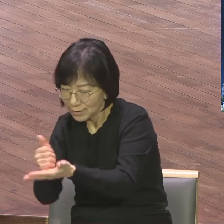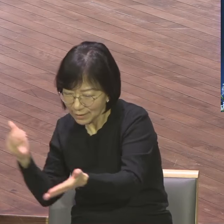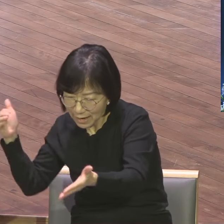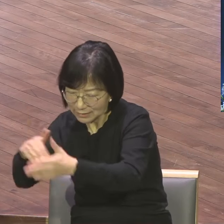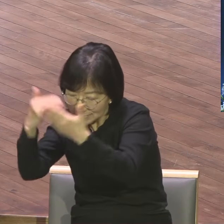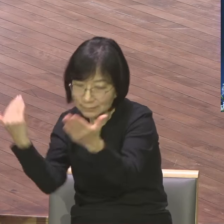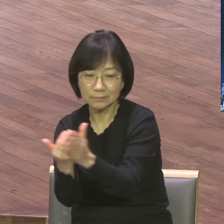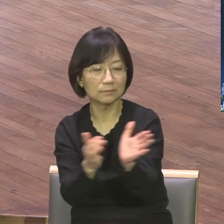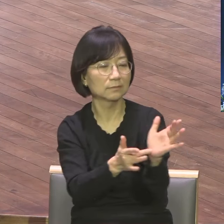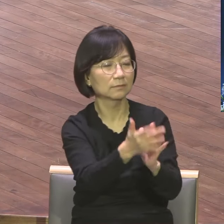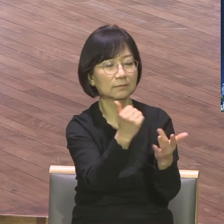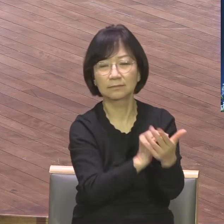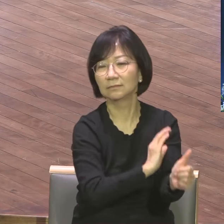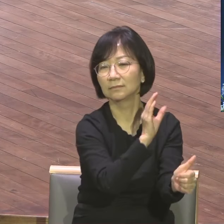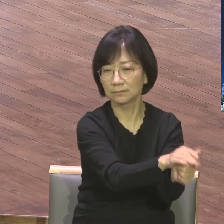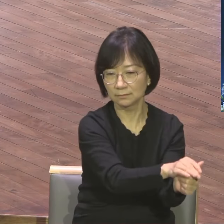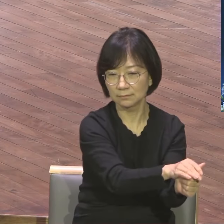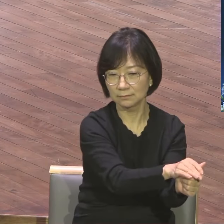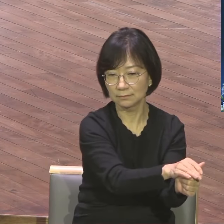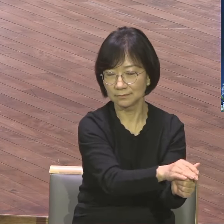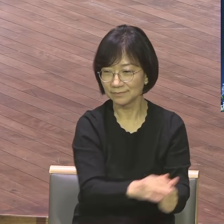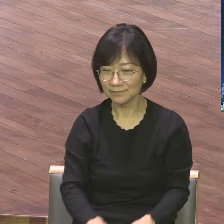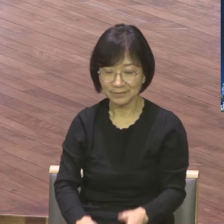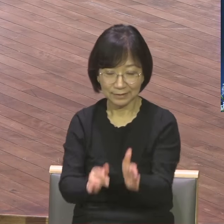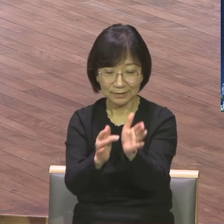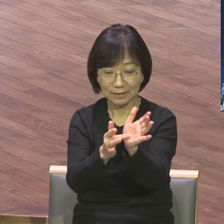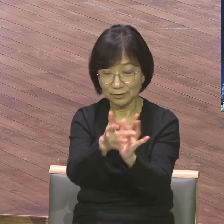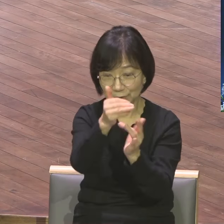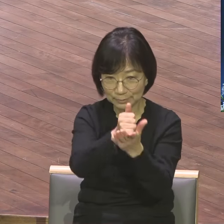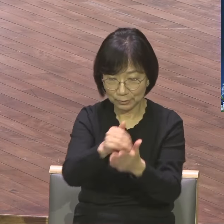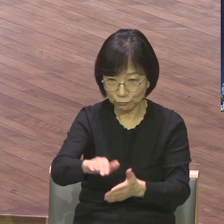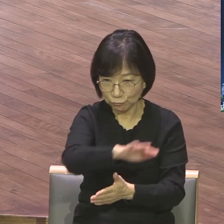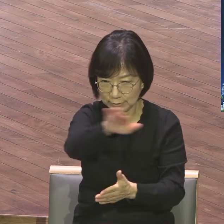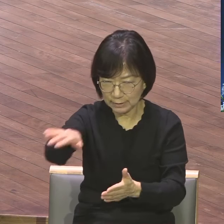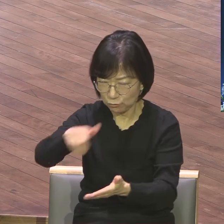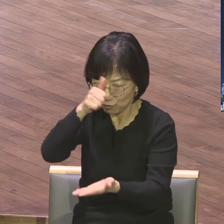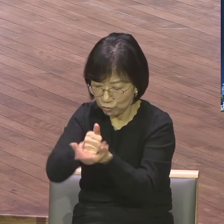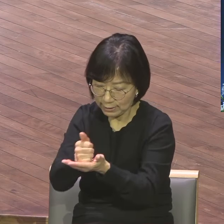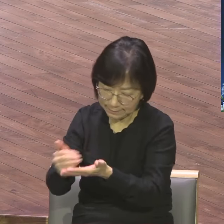그분은 우리의 죄를 짊어지고 십자가에 죽으셔야